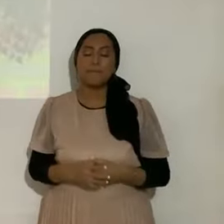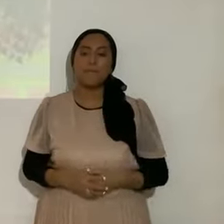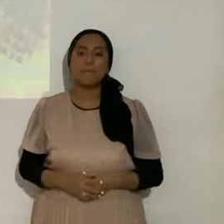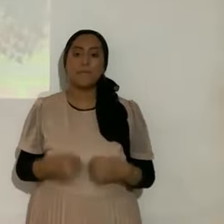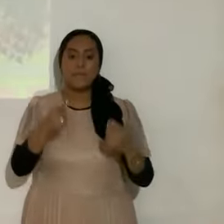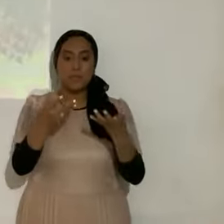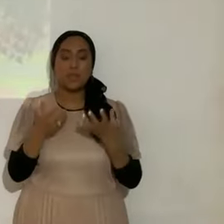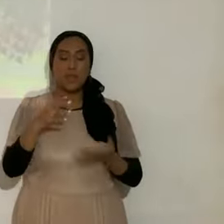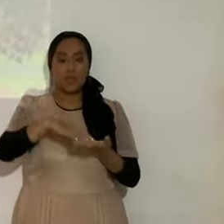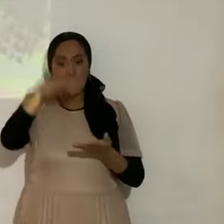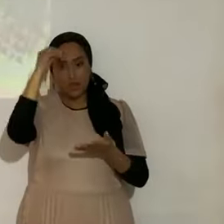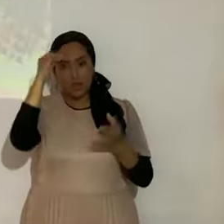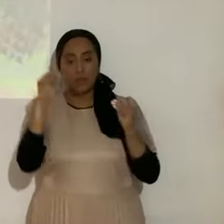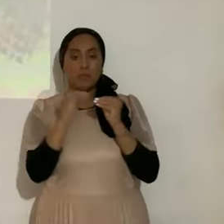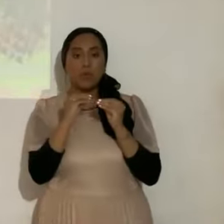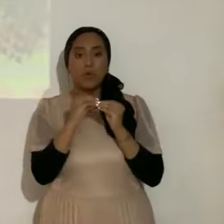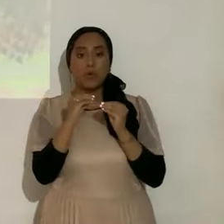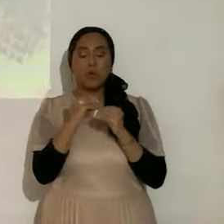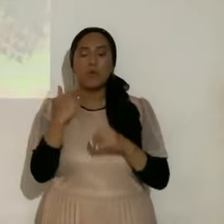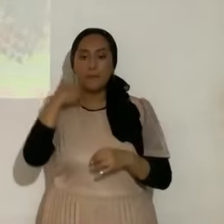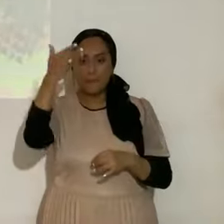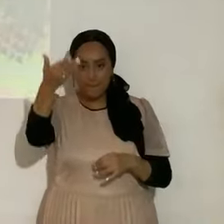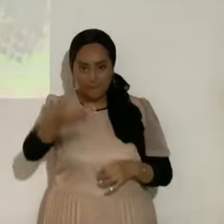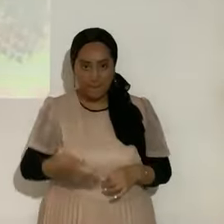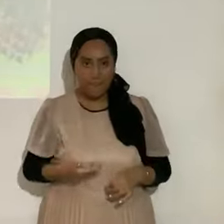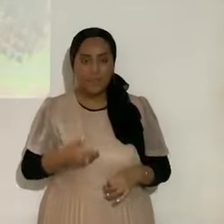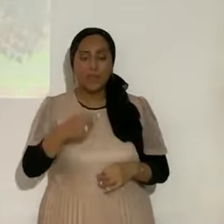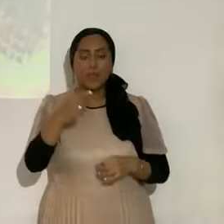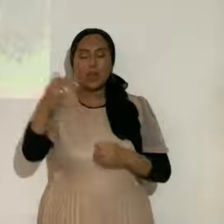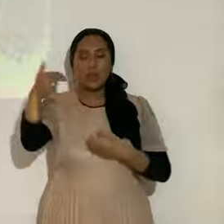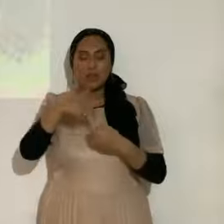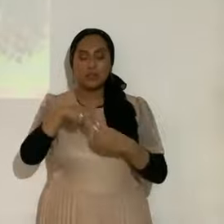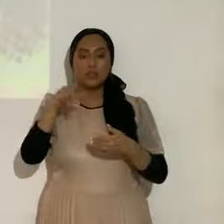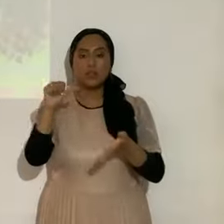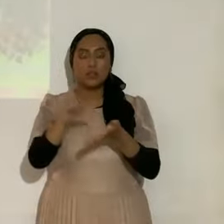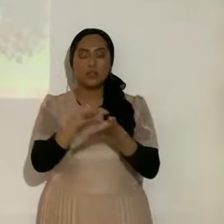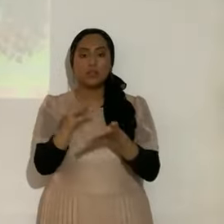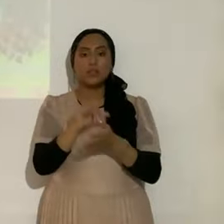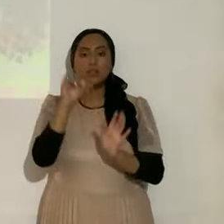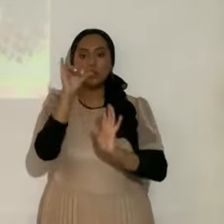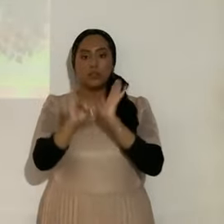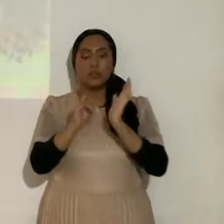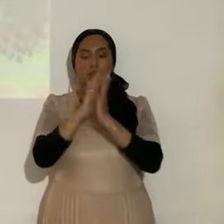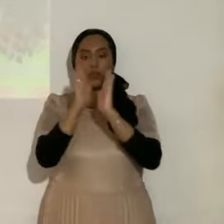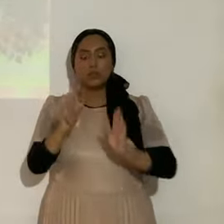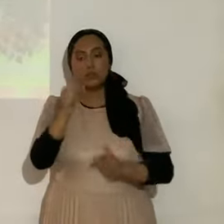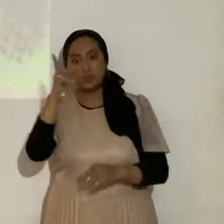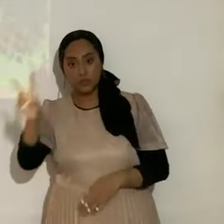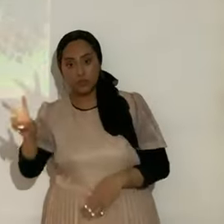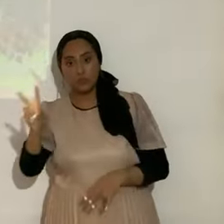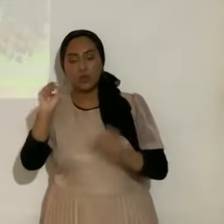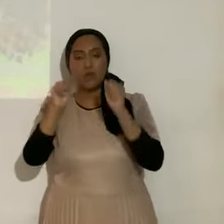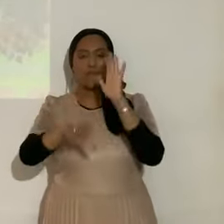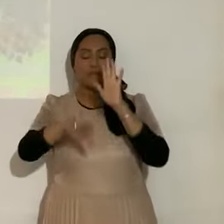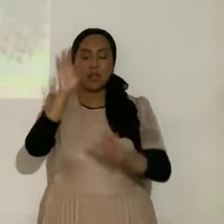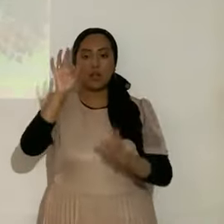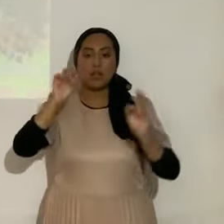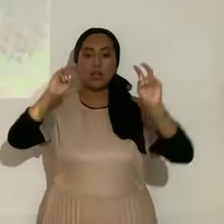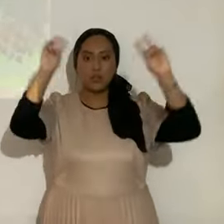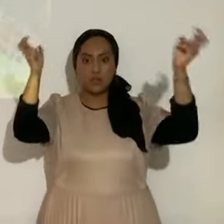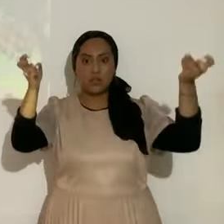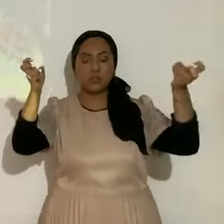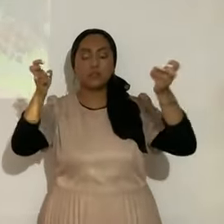¿Quieres aprender más de todo esto? Yo te invito a que tú entres a la página de internet en YouTube Shalom 132 y puedes encontrar el tema,